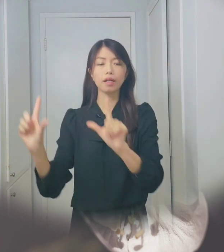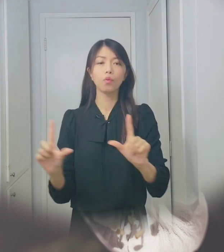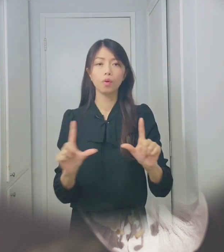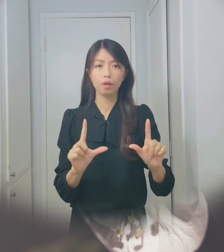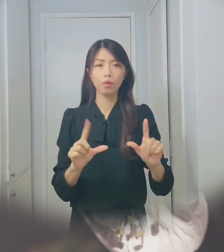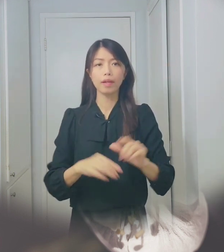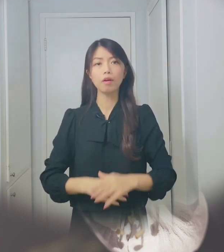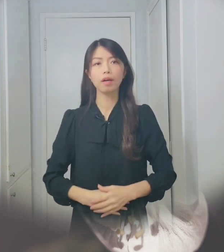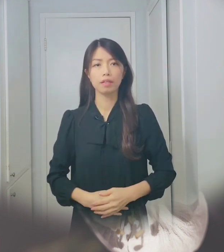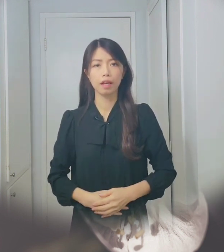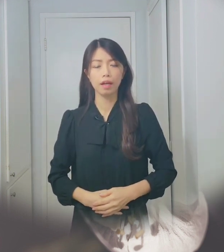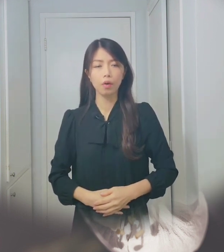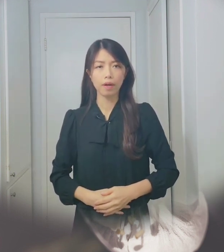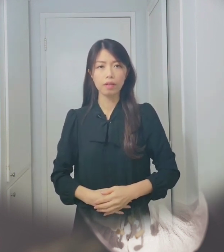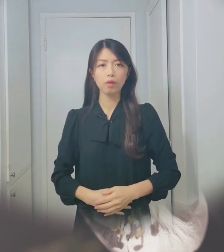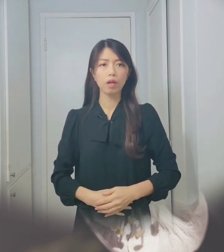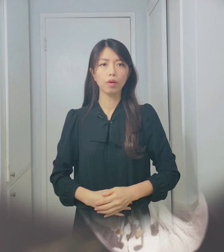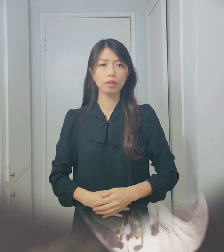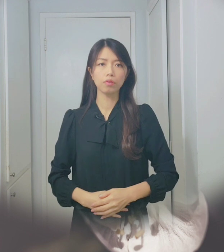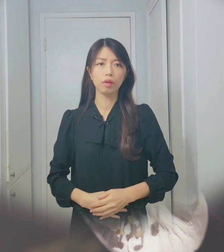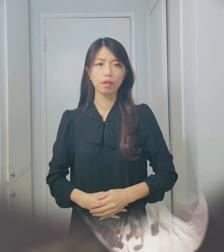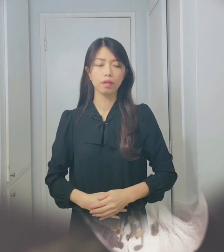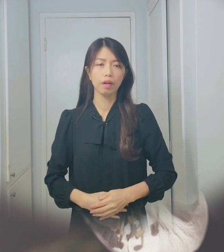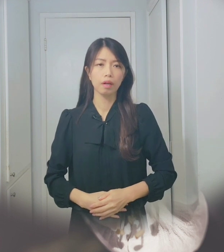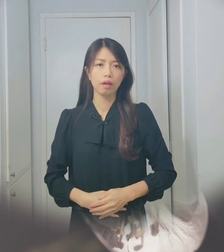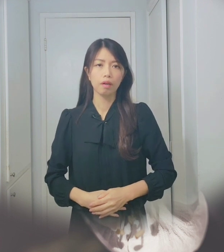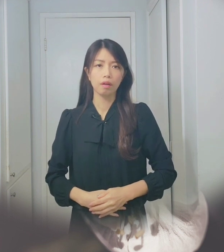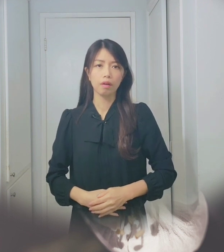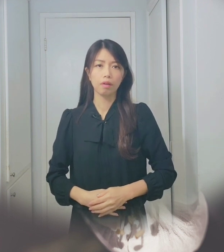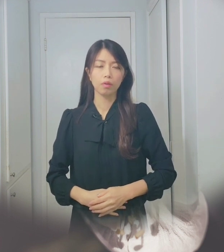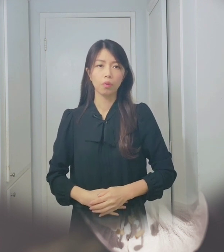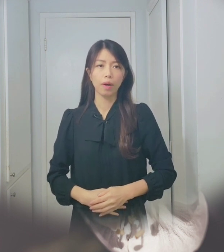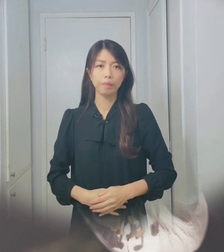삶을 완성하시네. 완성이라고 한 뜻의 수어는